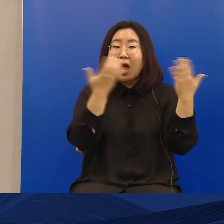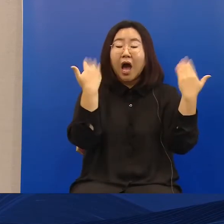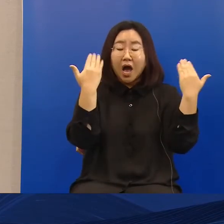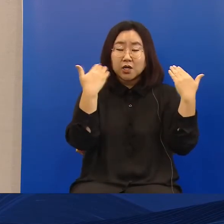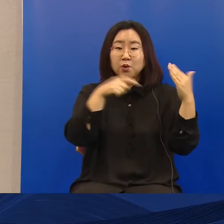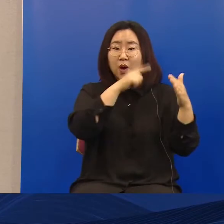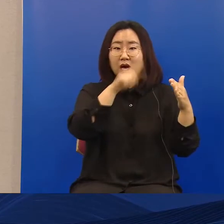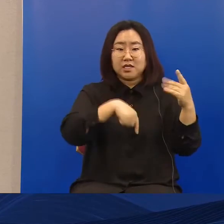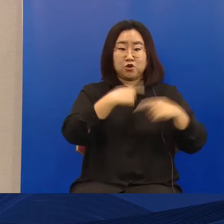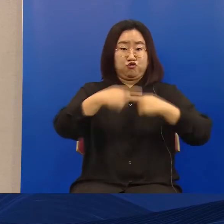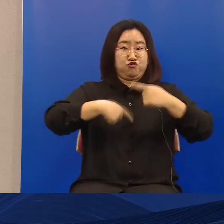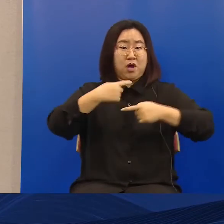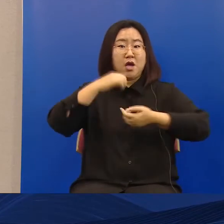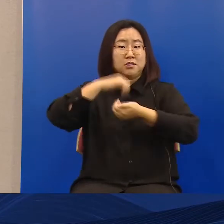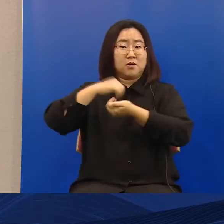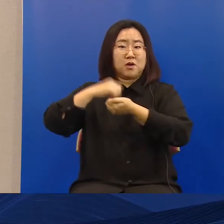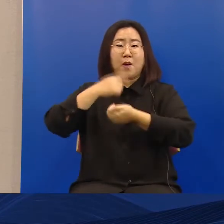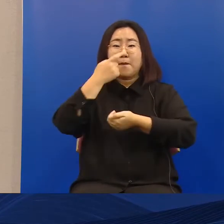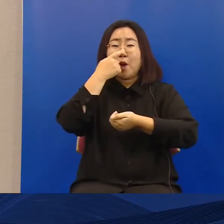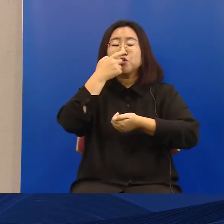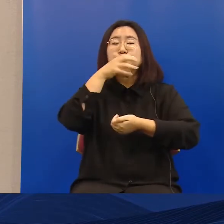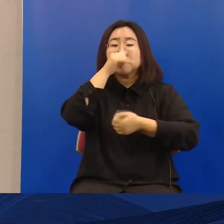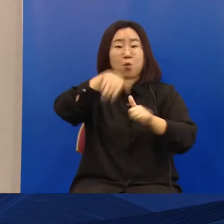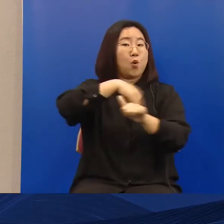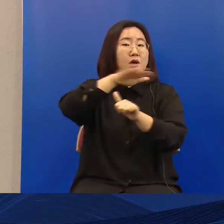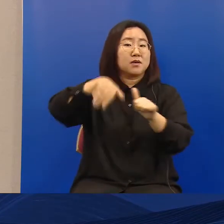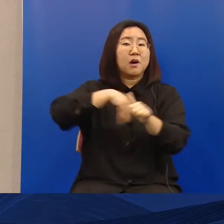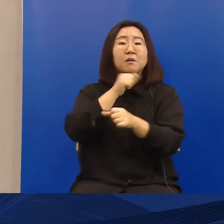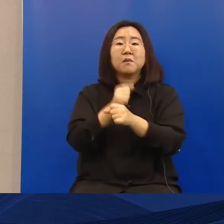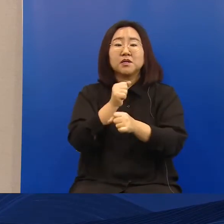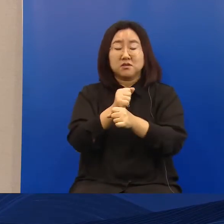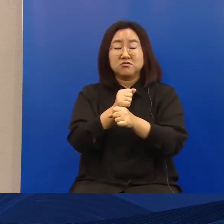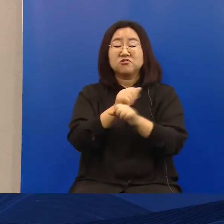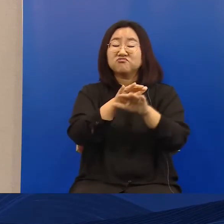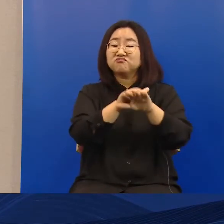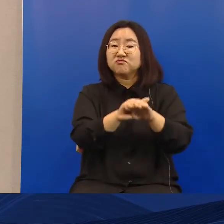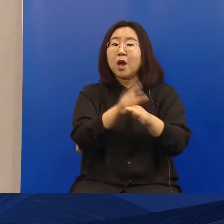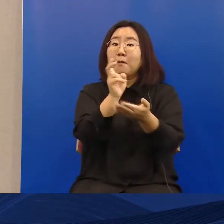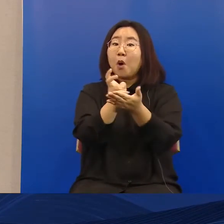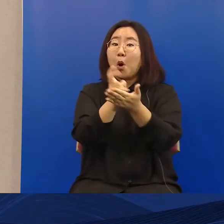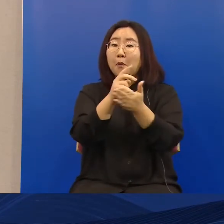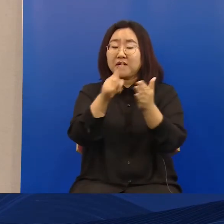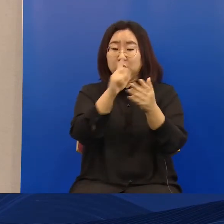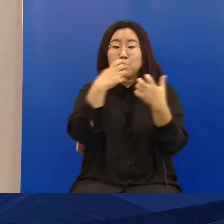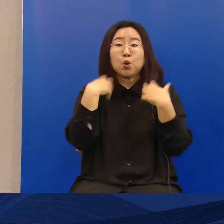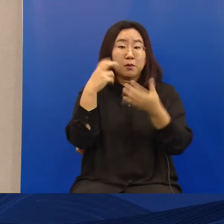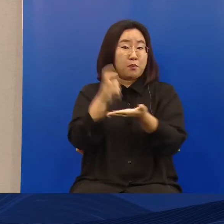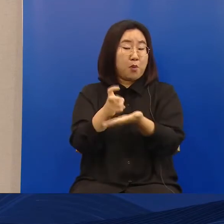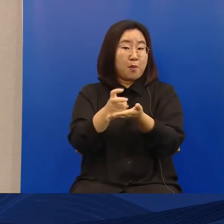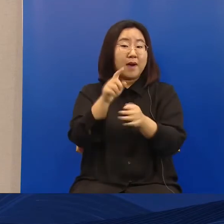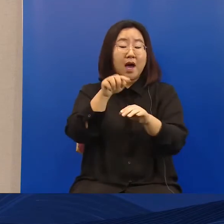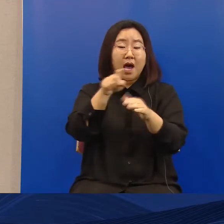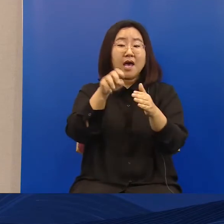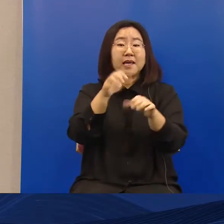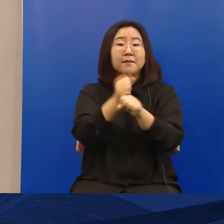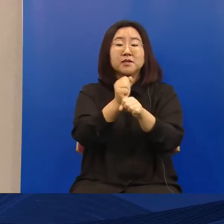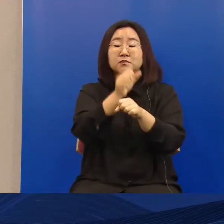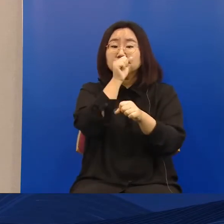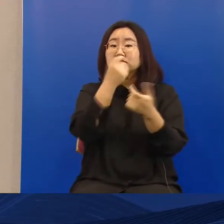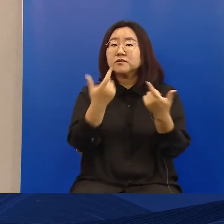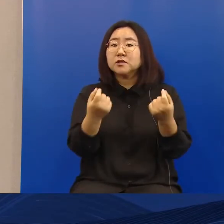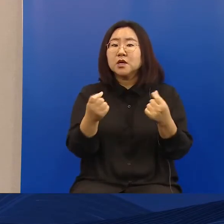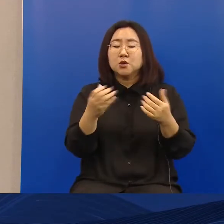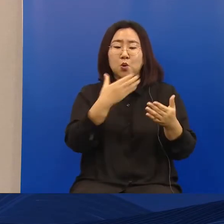수어를 정례적으로 배울 수 있는 그런 환경들, 일반 학교에서 그런 환경들이 좀 만들어졌으면 좋겠다는 생각이 들고 또 하나는 공공기관에